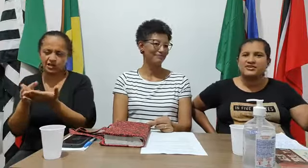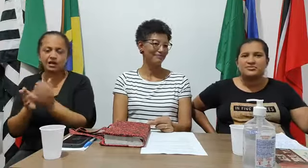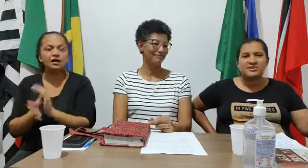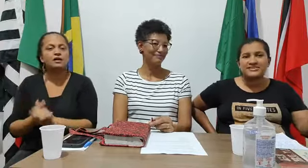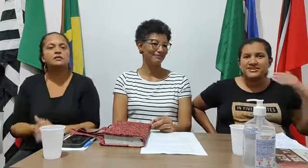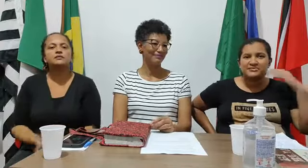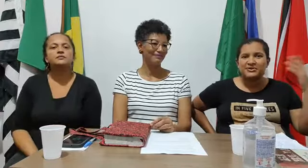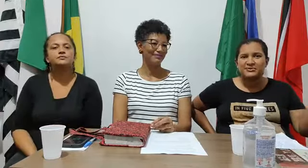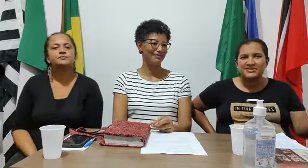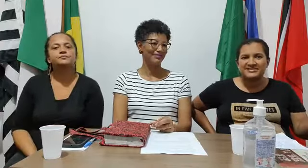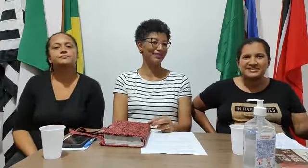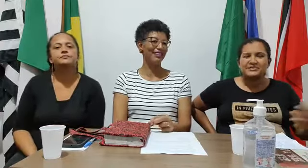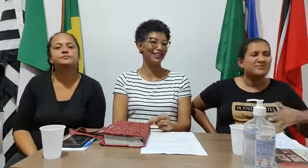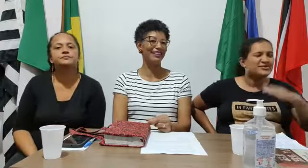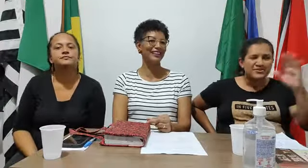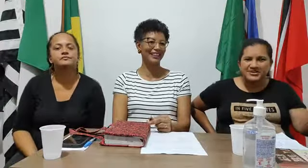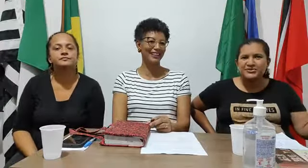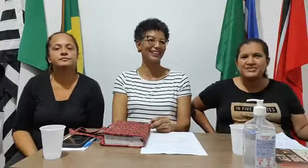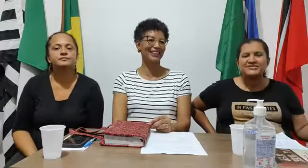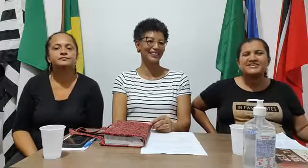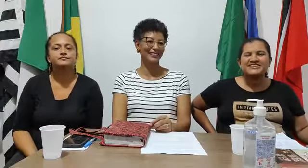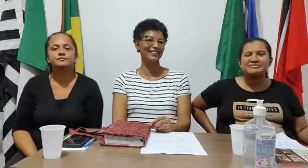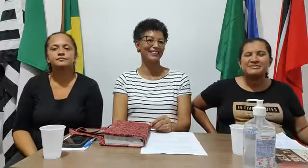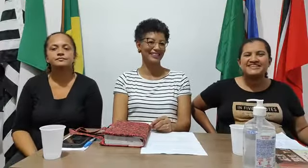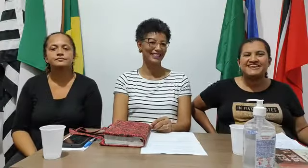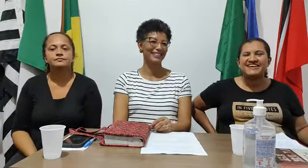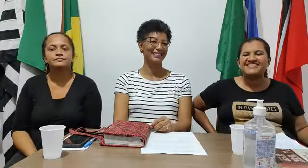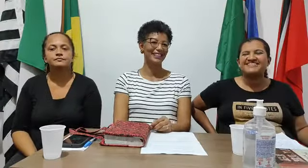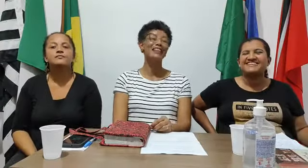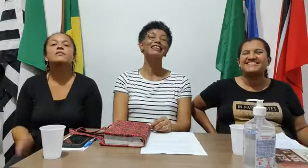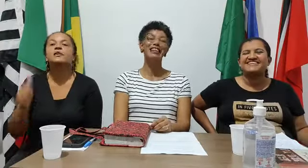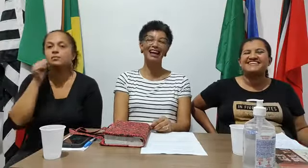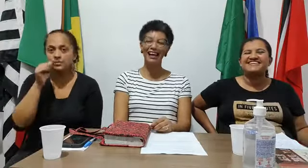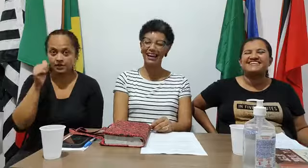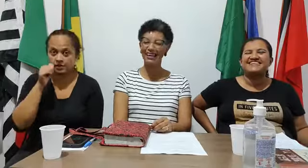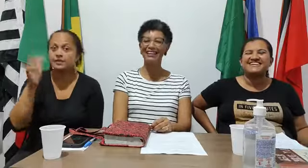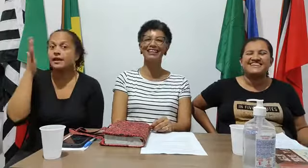sei, gente, pensa aí numa coisa. Mas outra coisa é você ter habilidade.